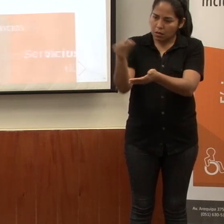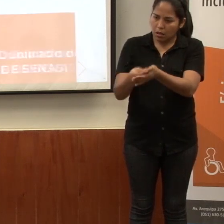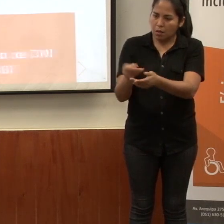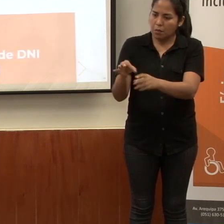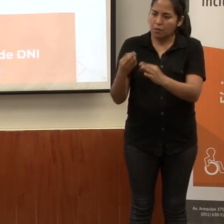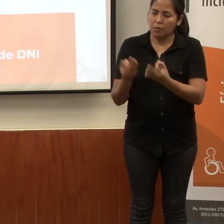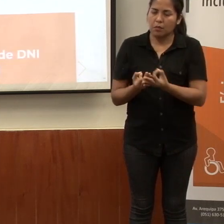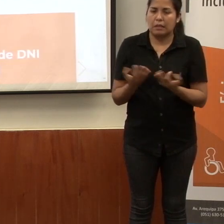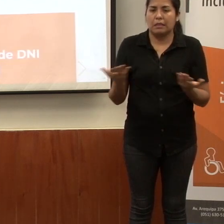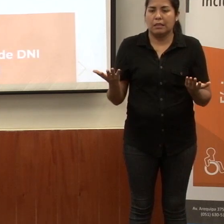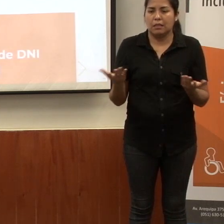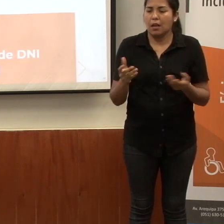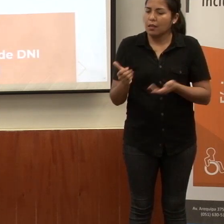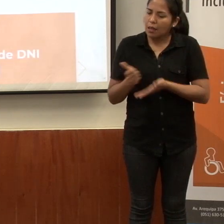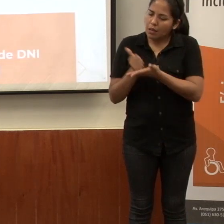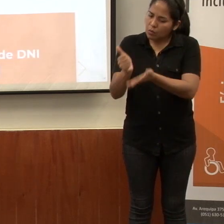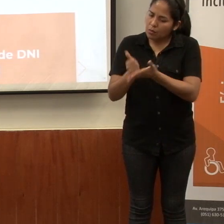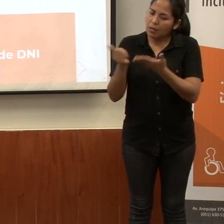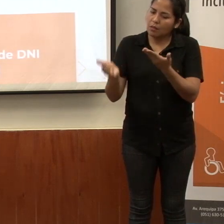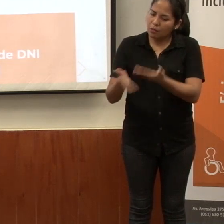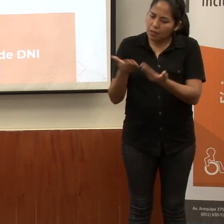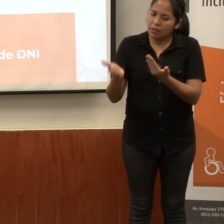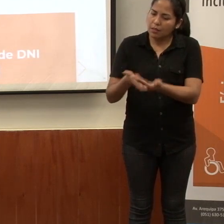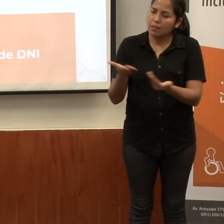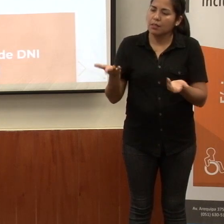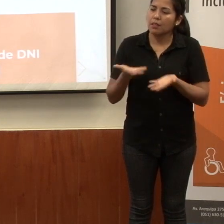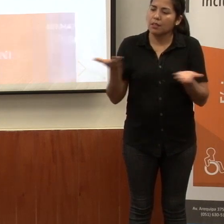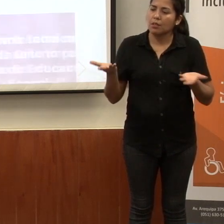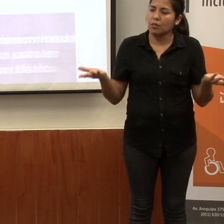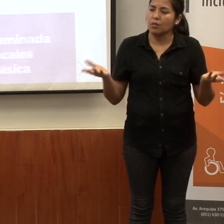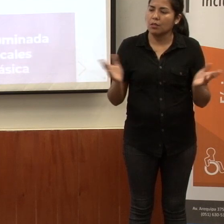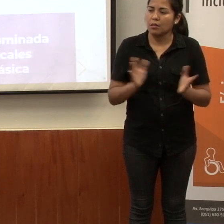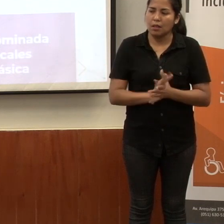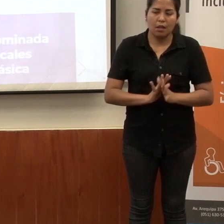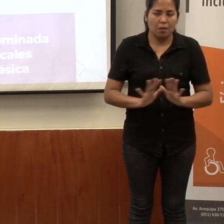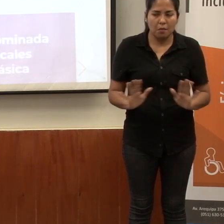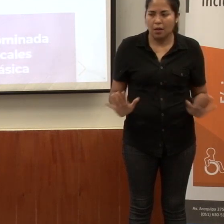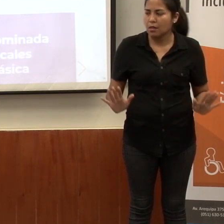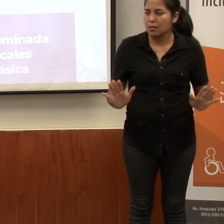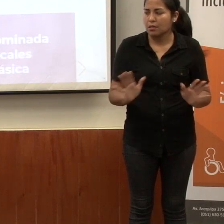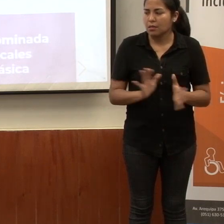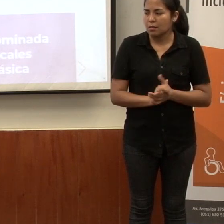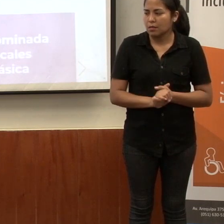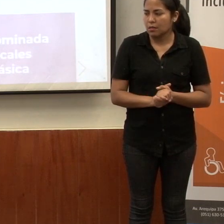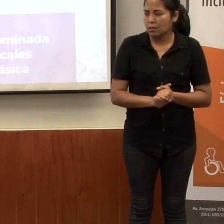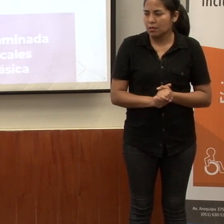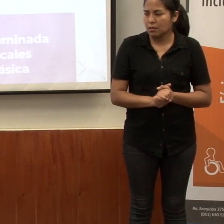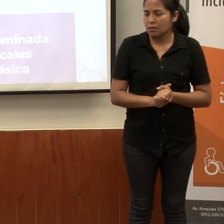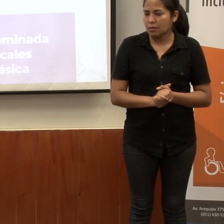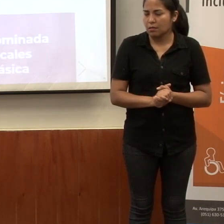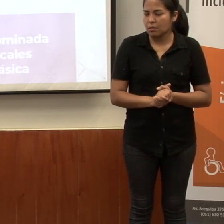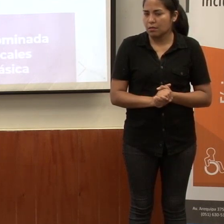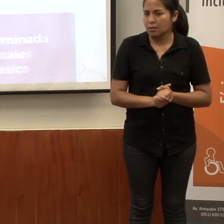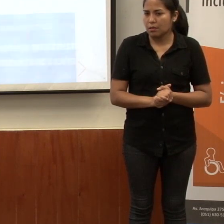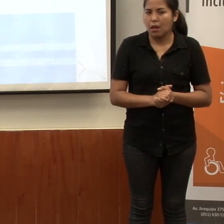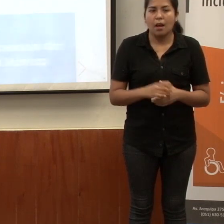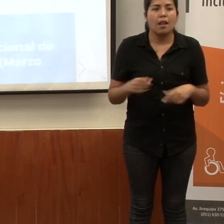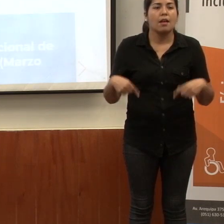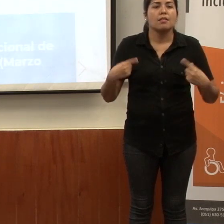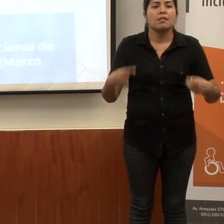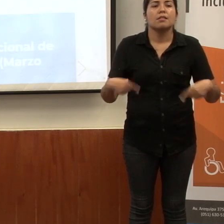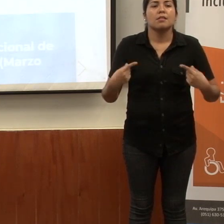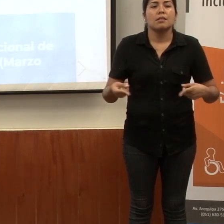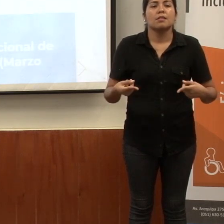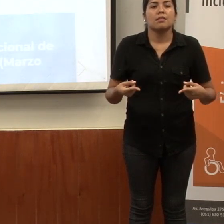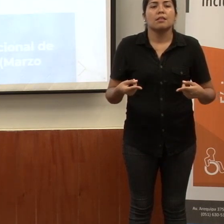candados tan fuertes que después la complicamos todas. O sea, la salida está por ahí. Y no se necesita. Igual, en algún momento, para silla de ruedas,